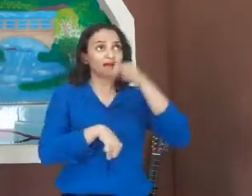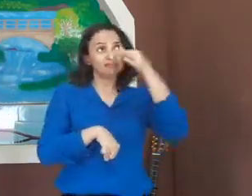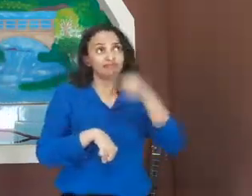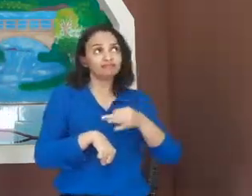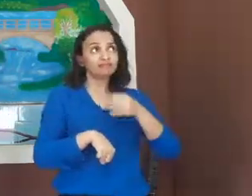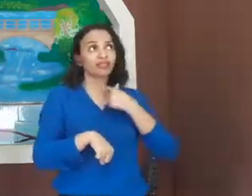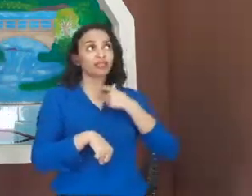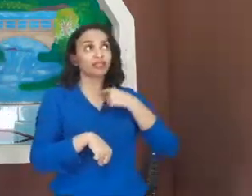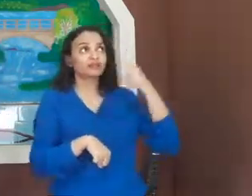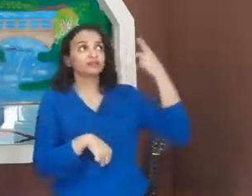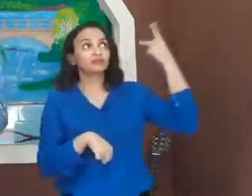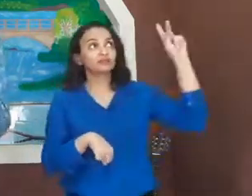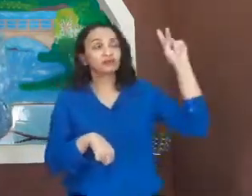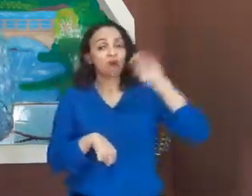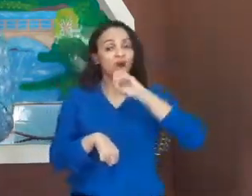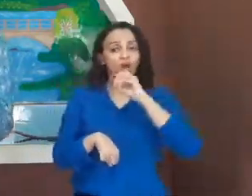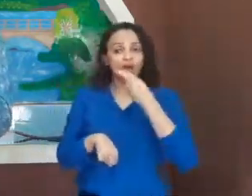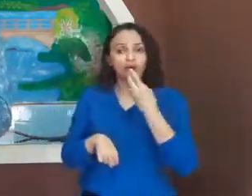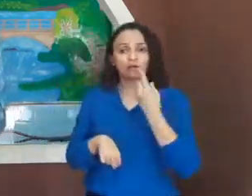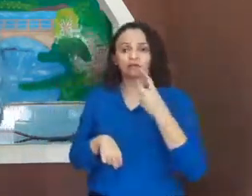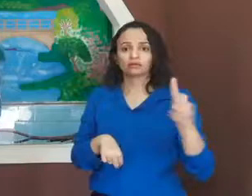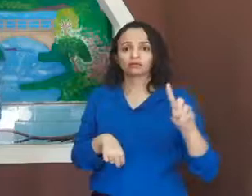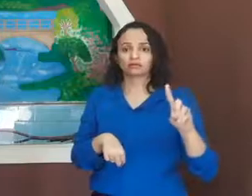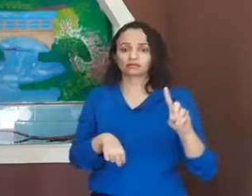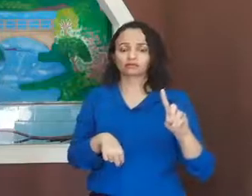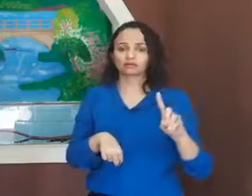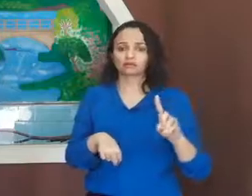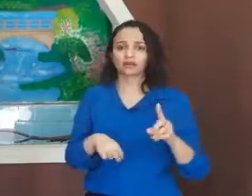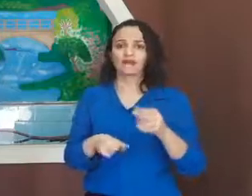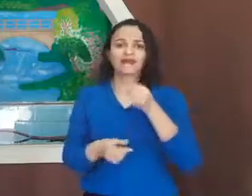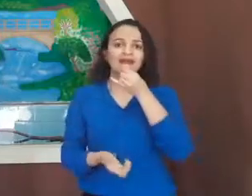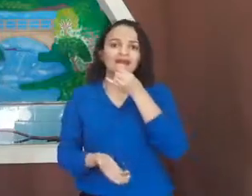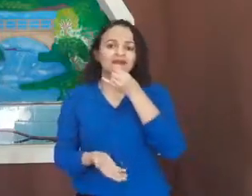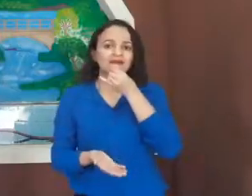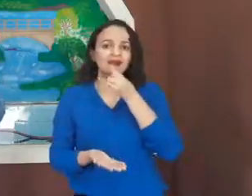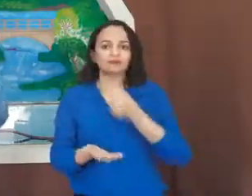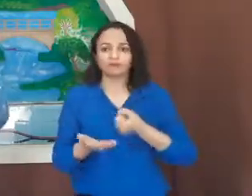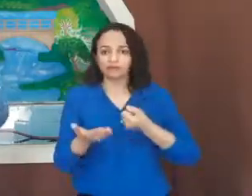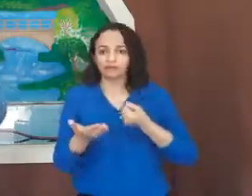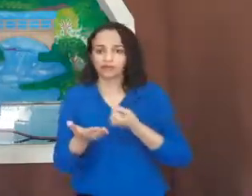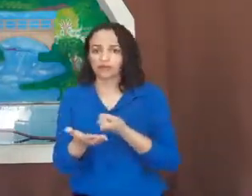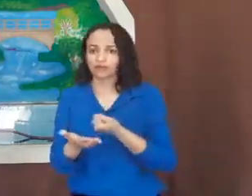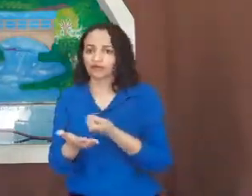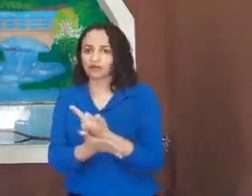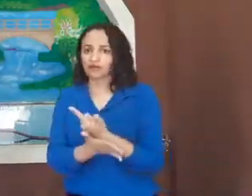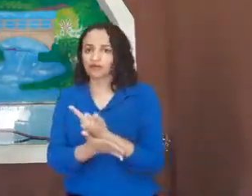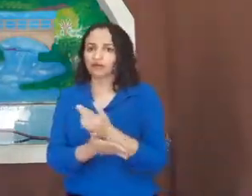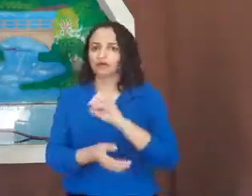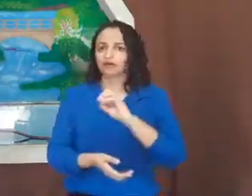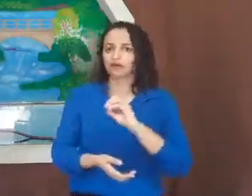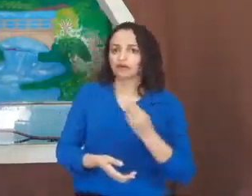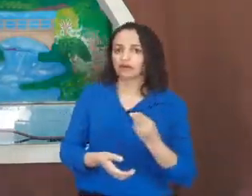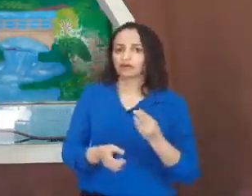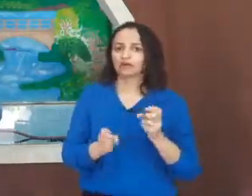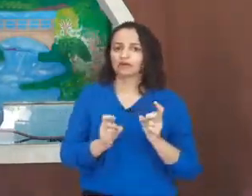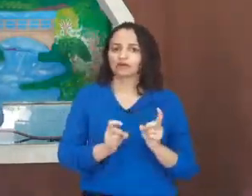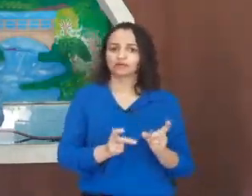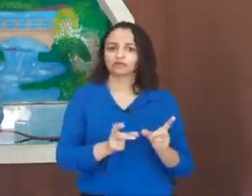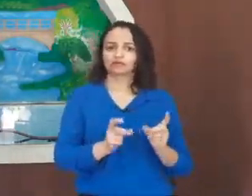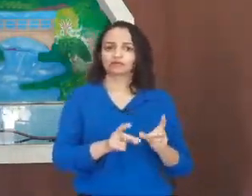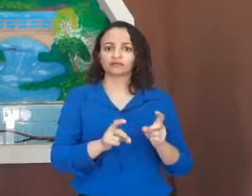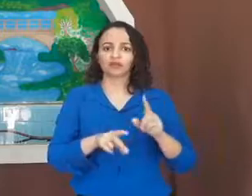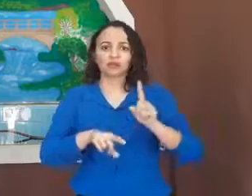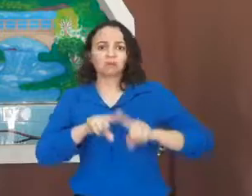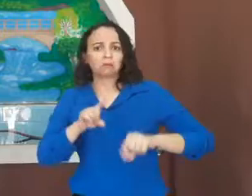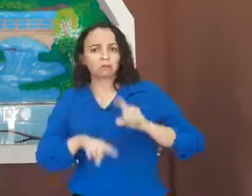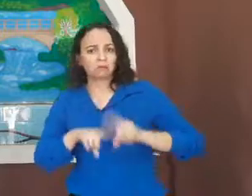No mundo consumista, comprar ou vender algum bem. Não estou falando de coisas pequenas, coisas simples, mas estou falando